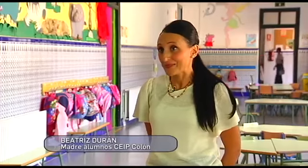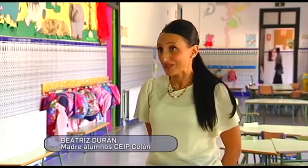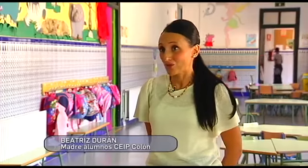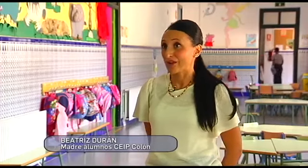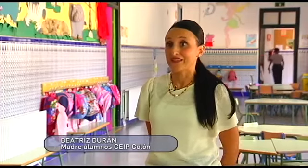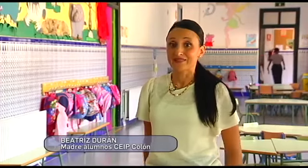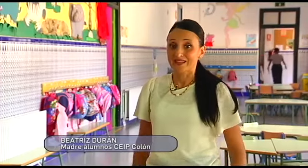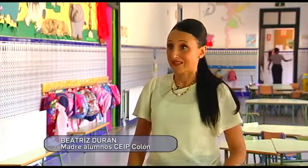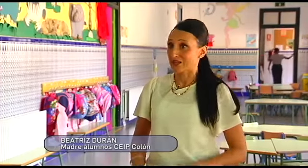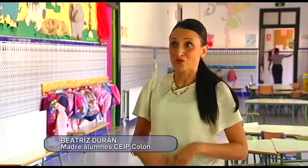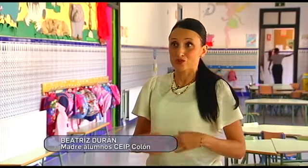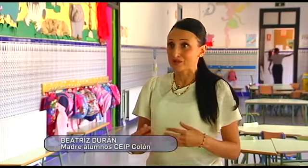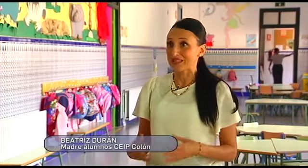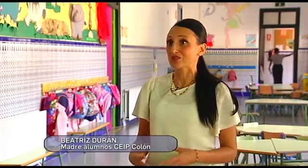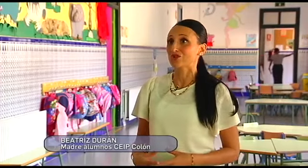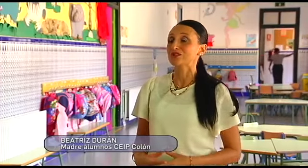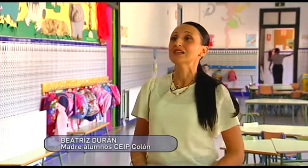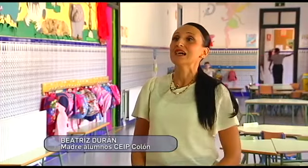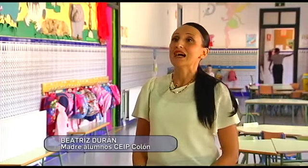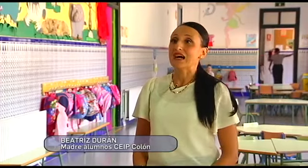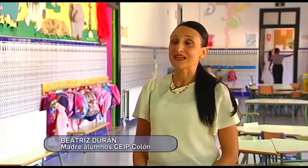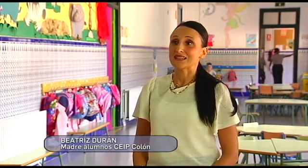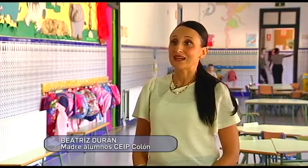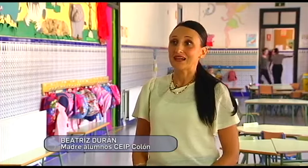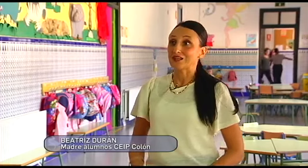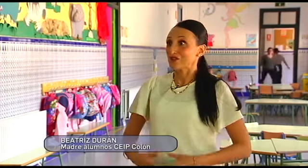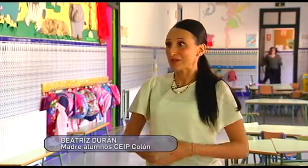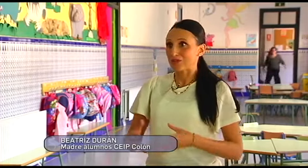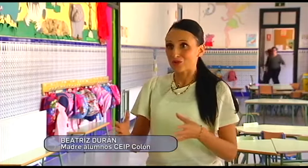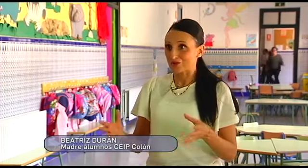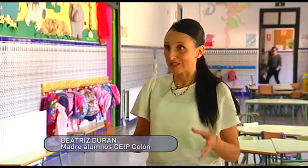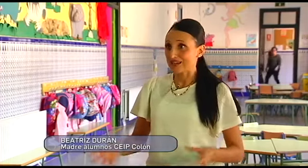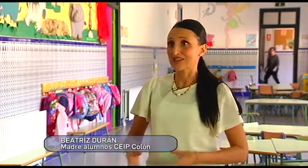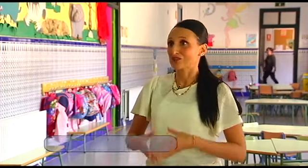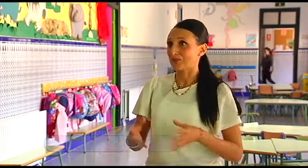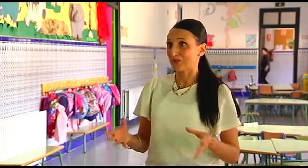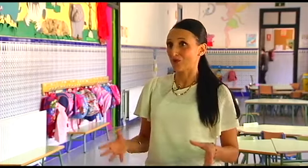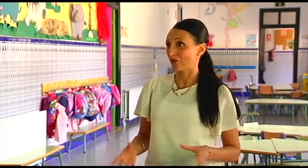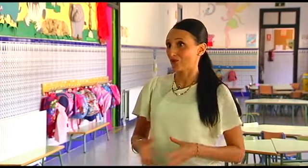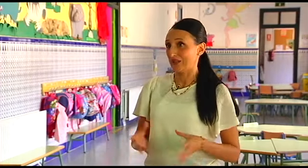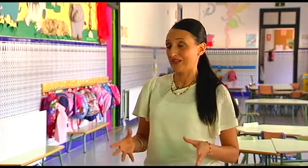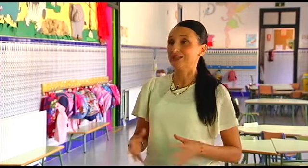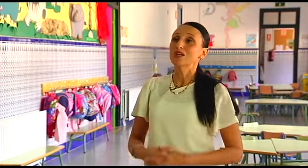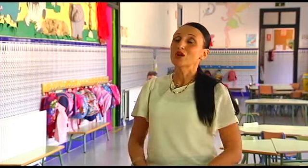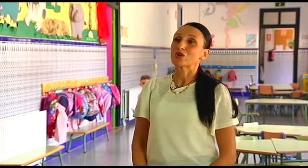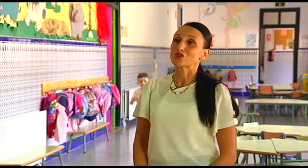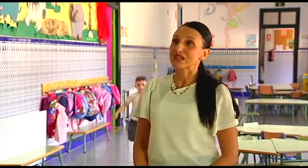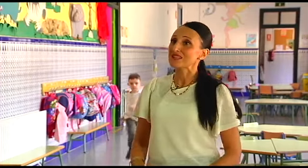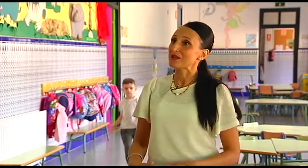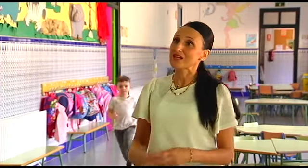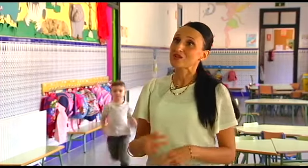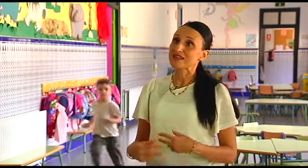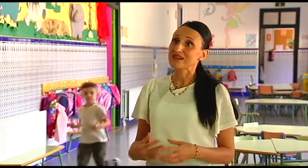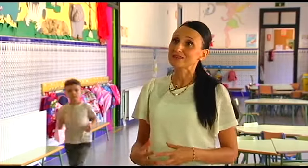cambia todo, desde el conocimiento hasta no sabes por dónde tirar, no sabes por dónde. Cuando llega el tema de la escolaridad,